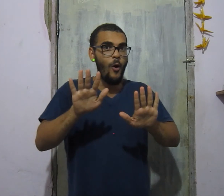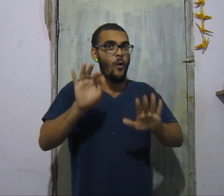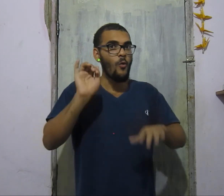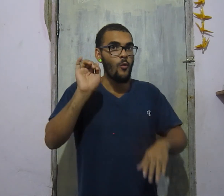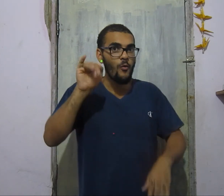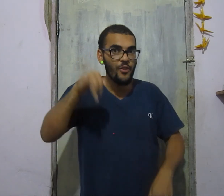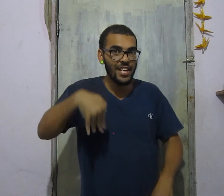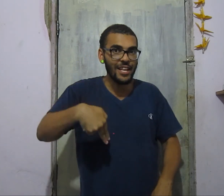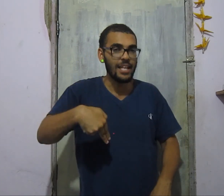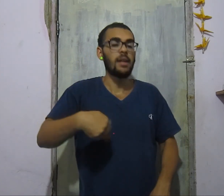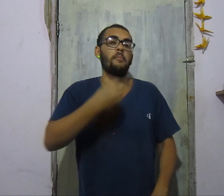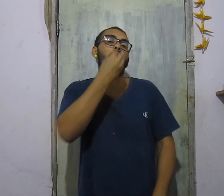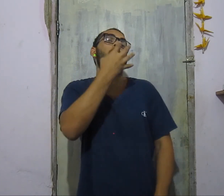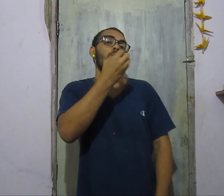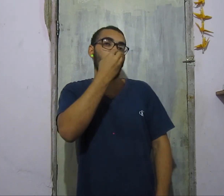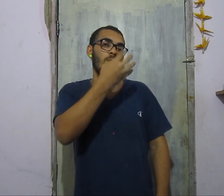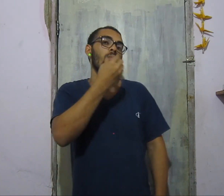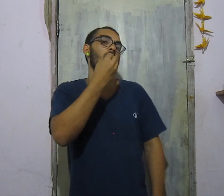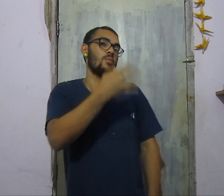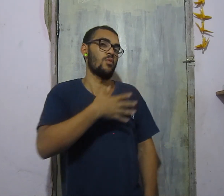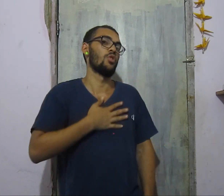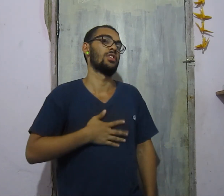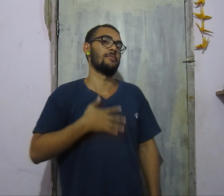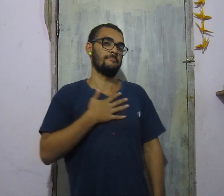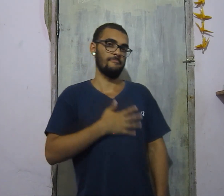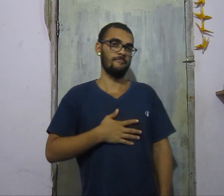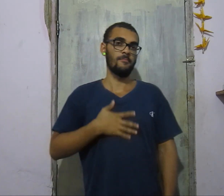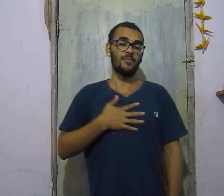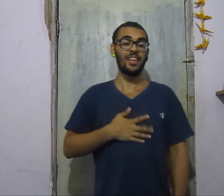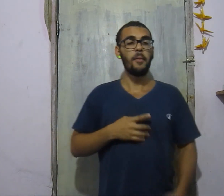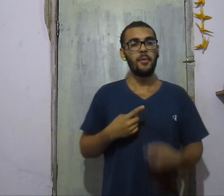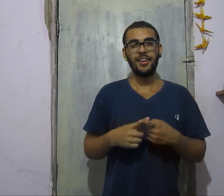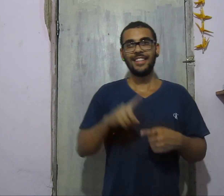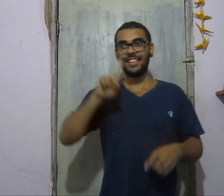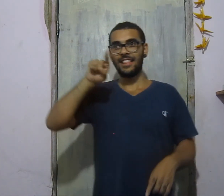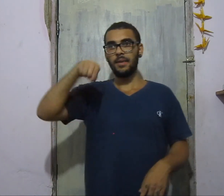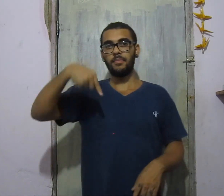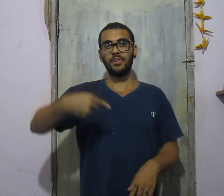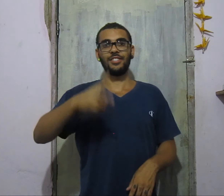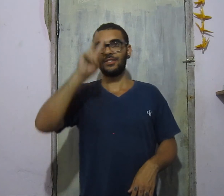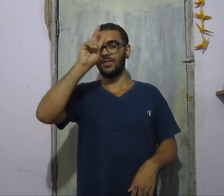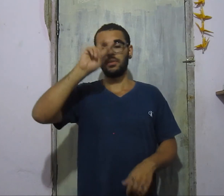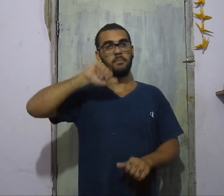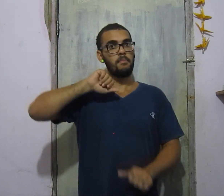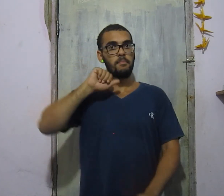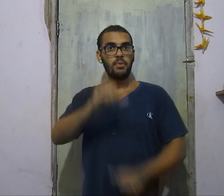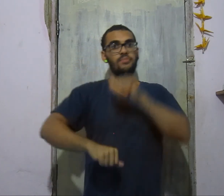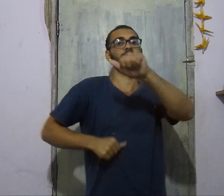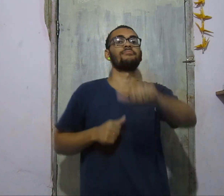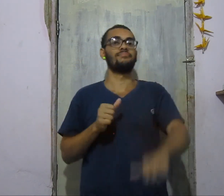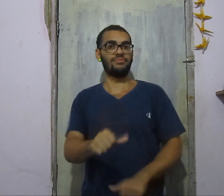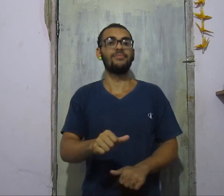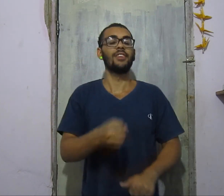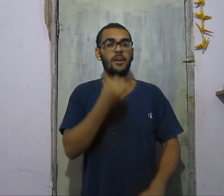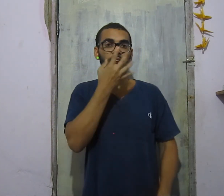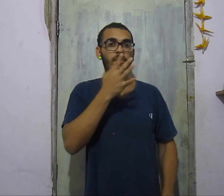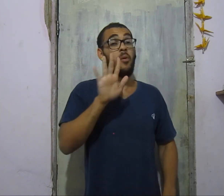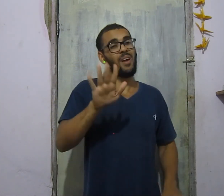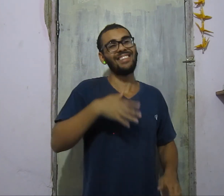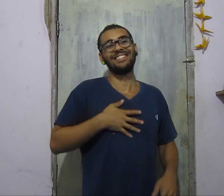conversar. Então eu gostei pouco, mas olha, o final, meu Deus, no final tem um plot